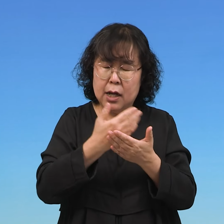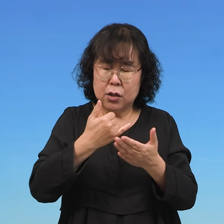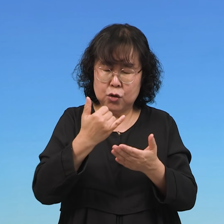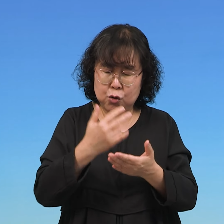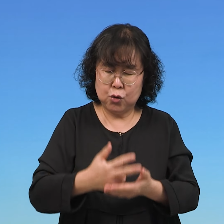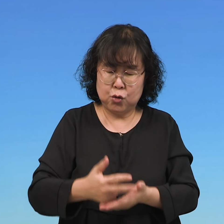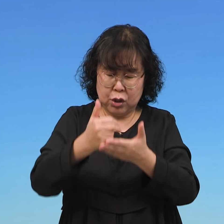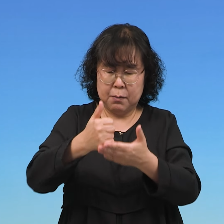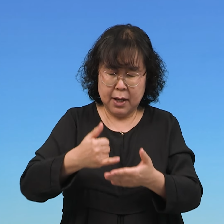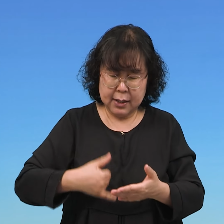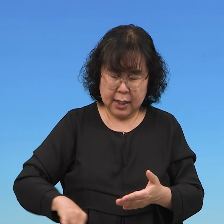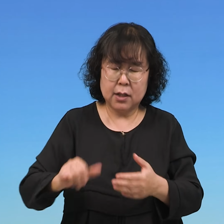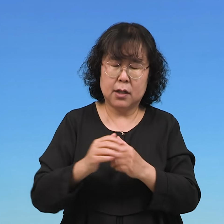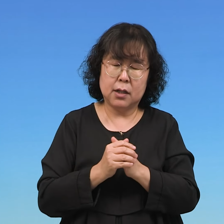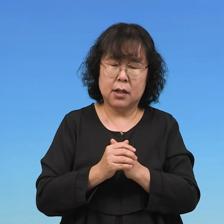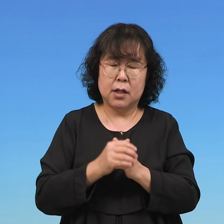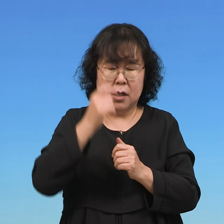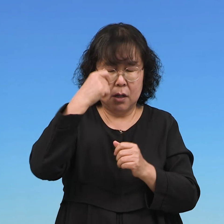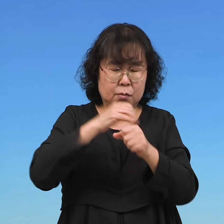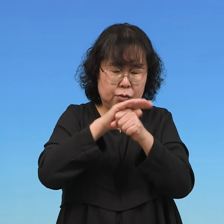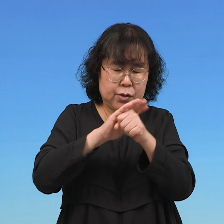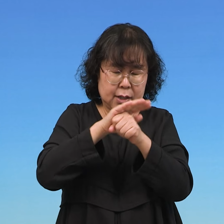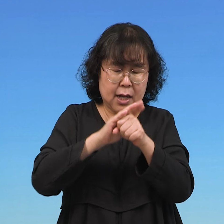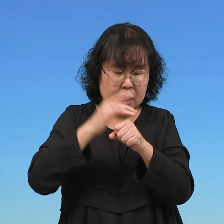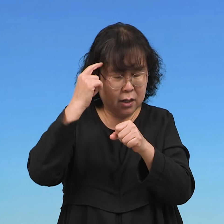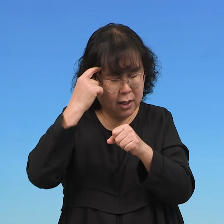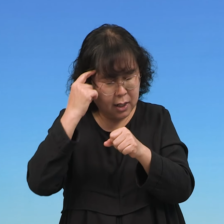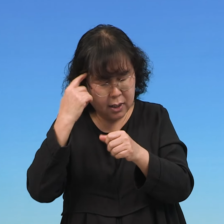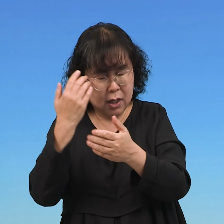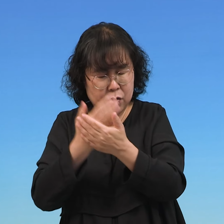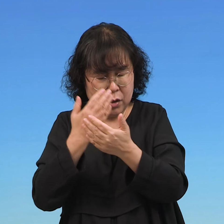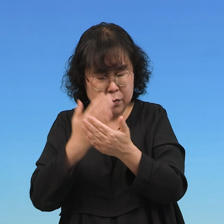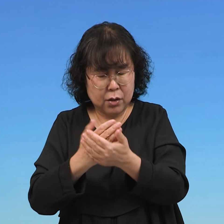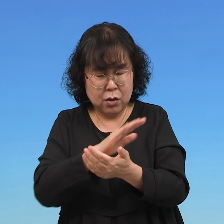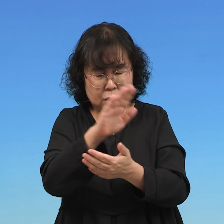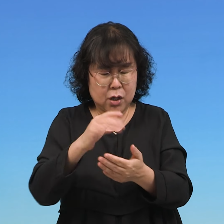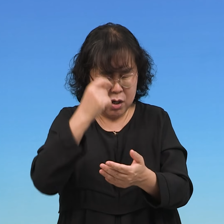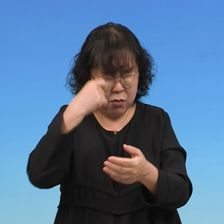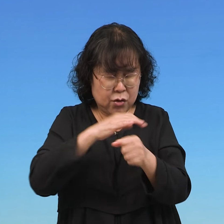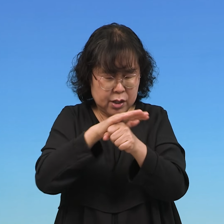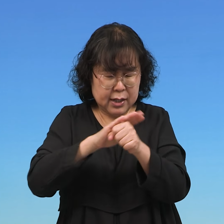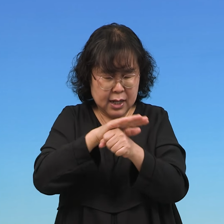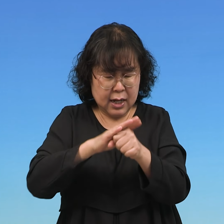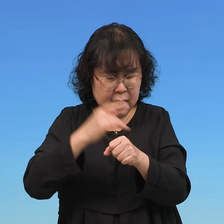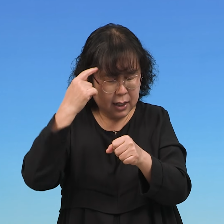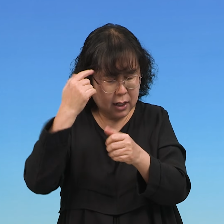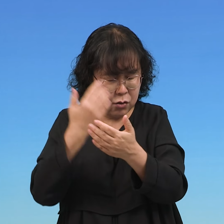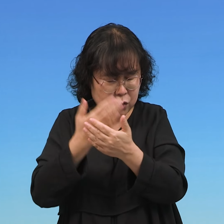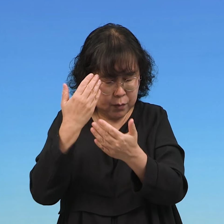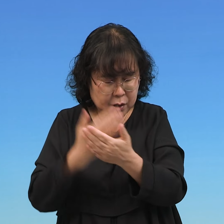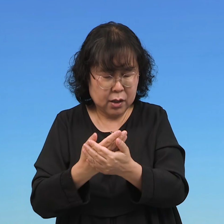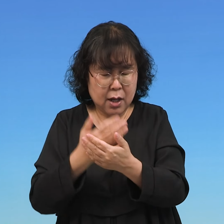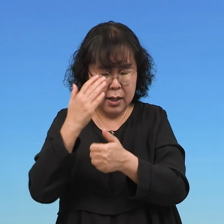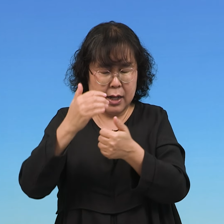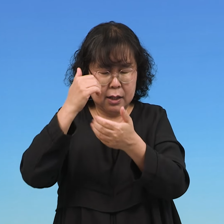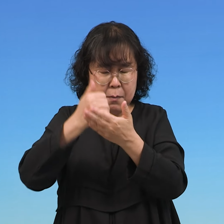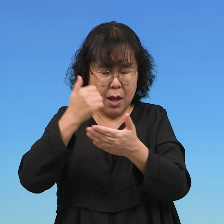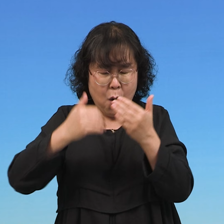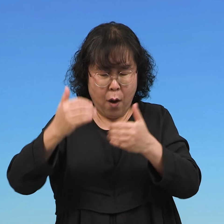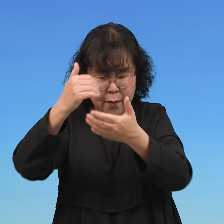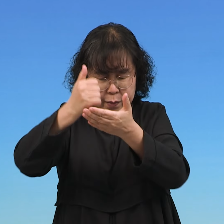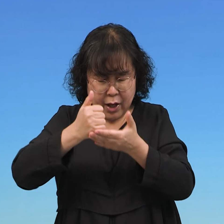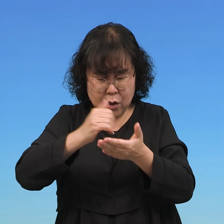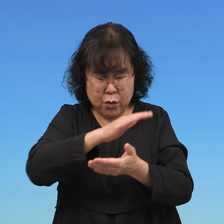자녀들, 오 하나님, 긍휼히 여겨 주시옵소서. 우리를 불쌍히 여겨 주시옵소서.